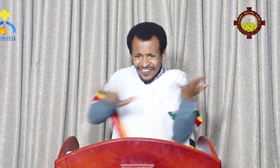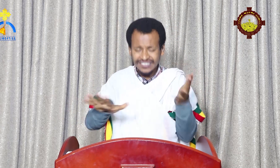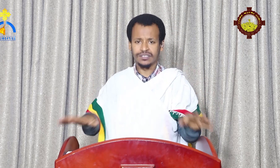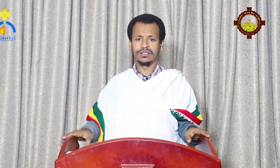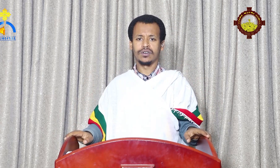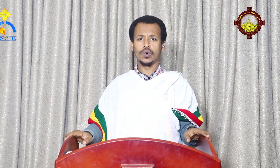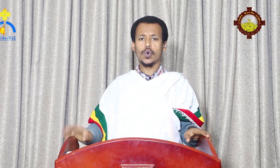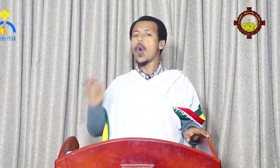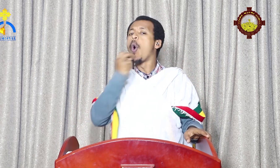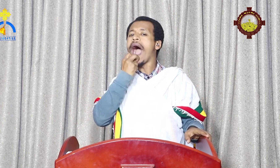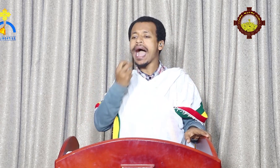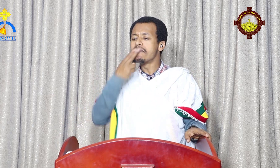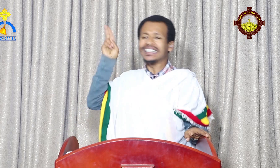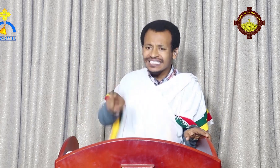ማጥፋት፣ ውሃ ማዘዝ፣